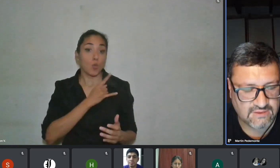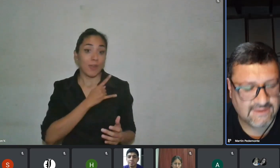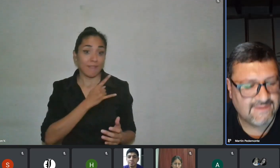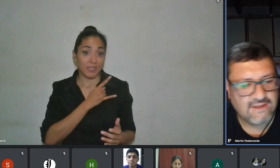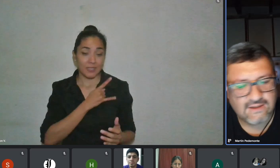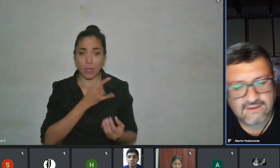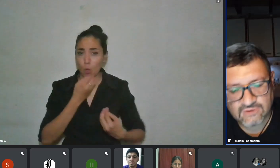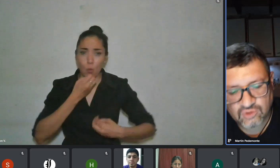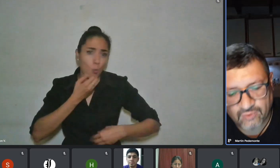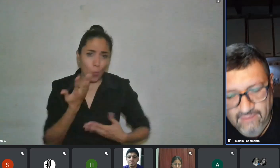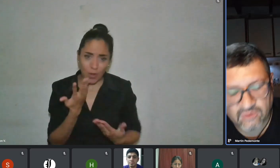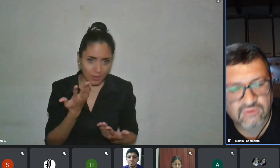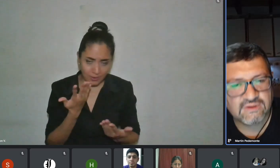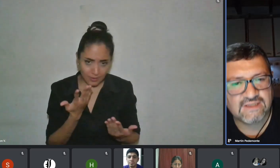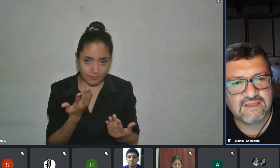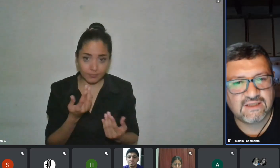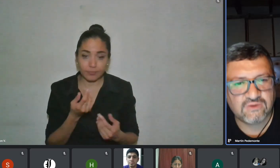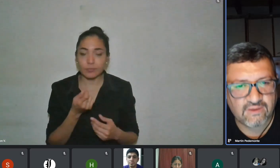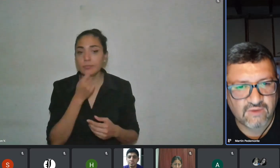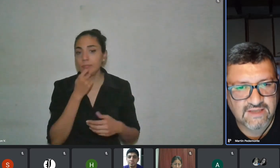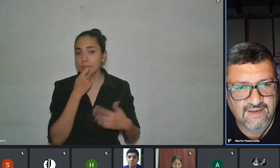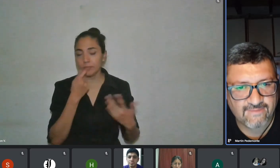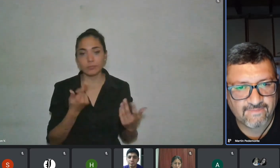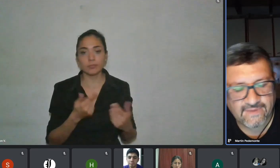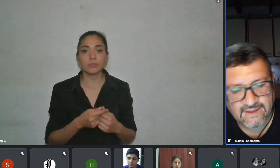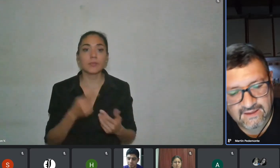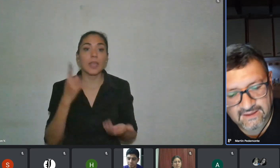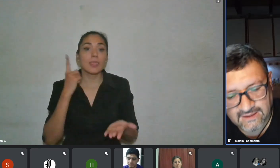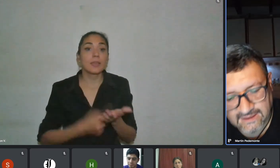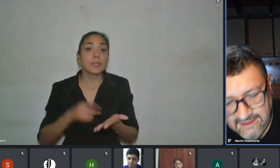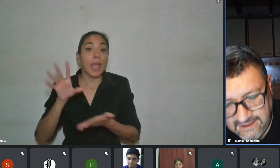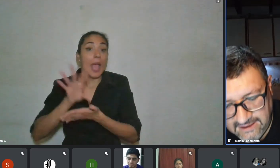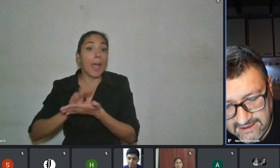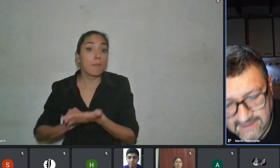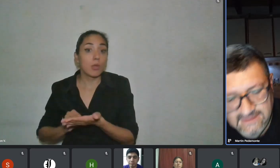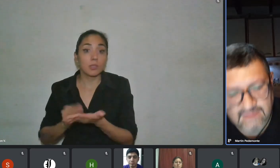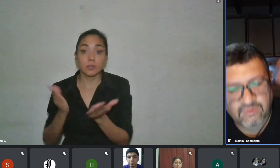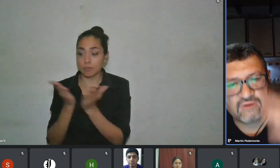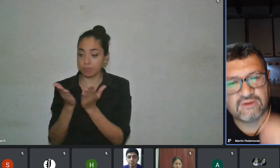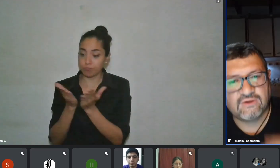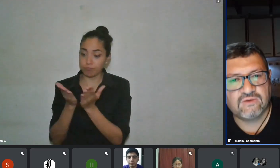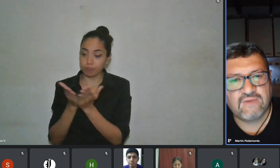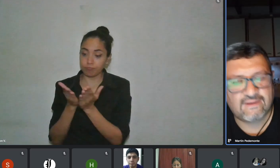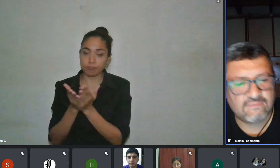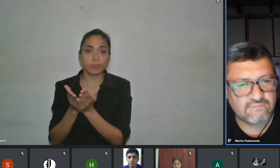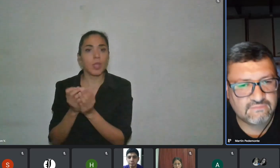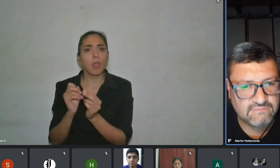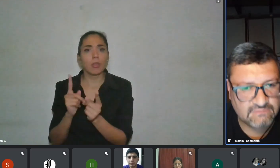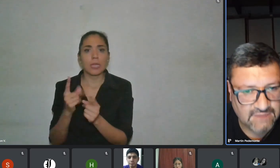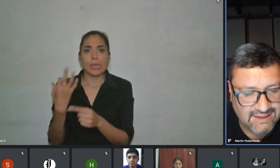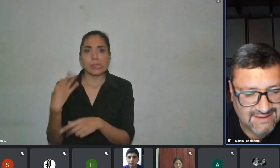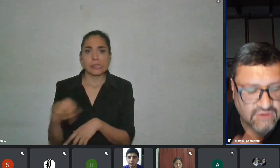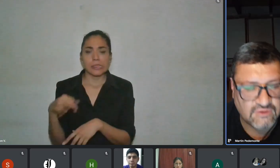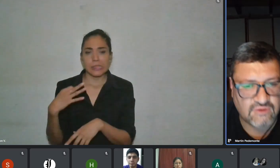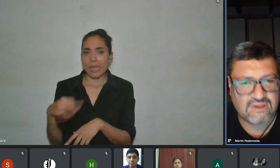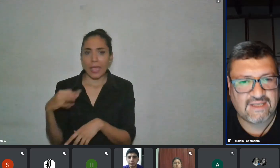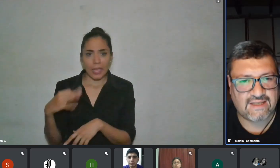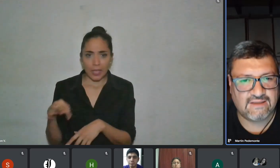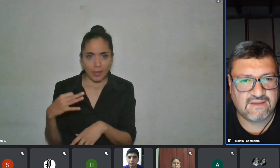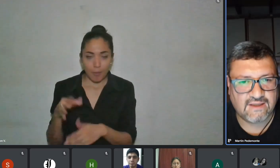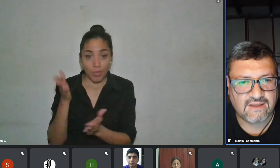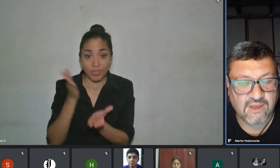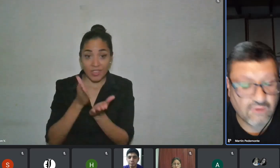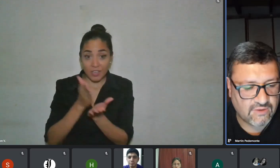estudien. Supongamos, deciden estudiar abogacía y dicen, bueno, tengo que estudiar el derecho